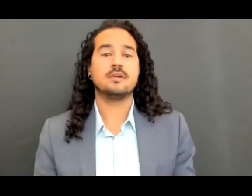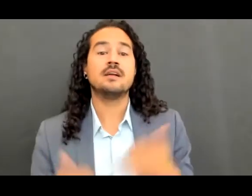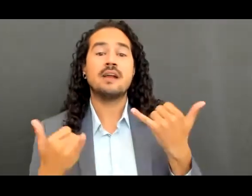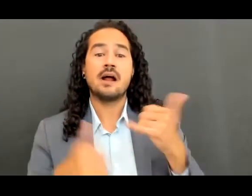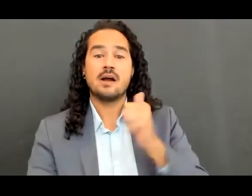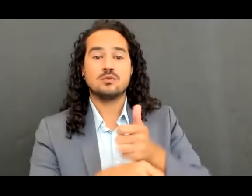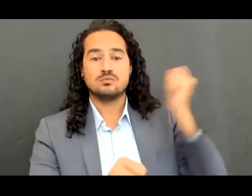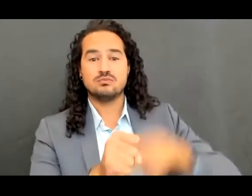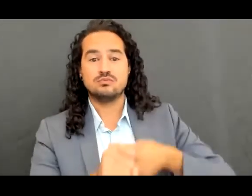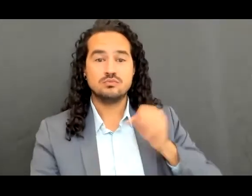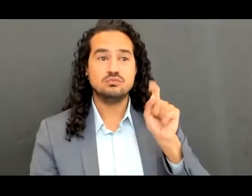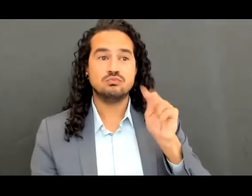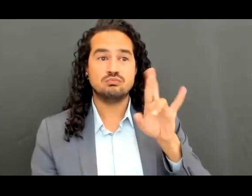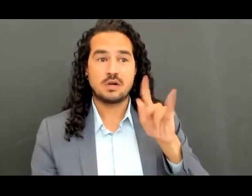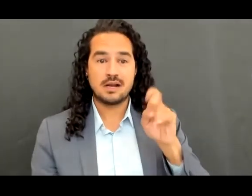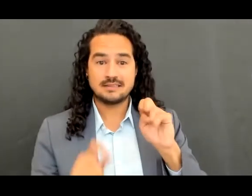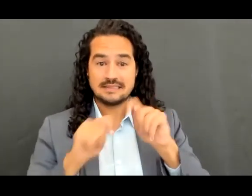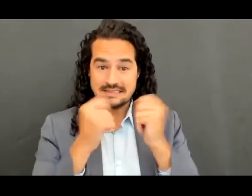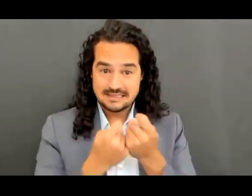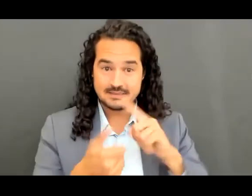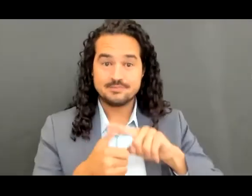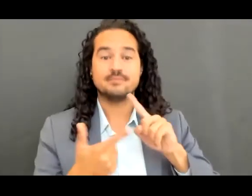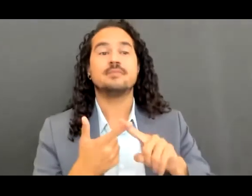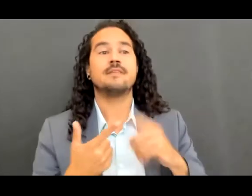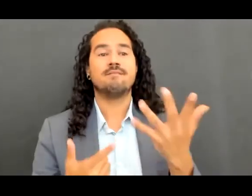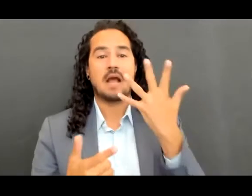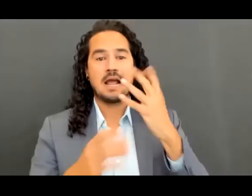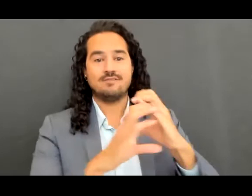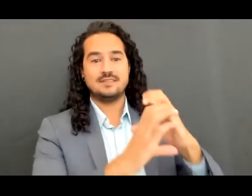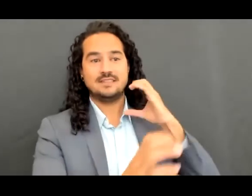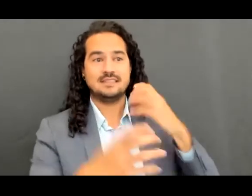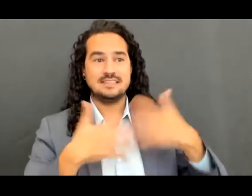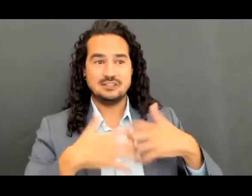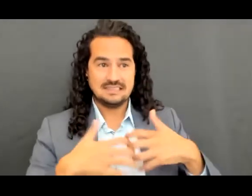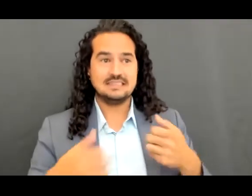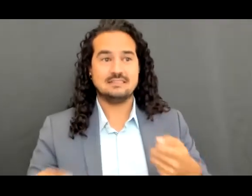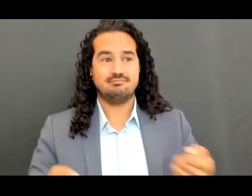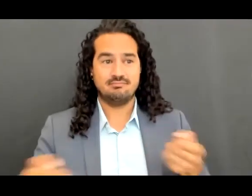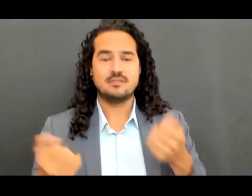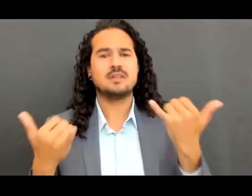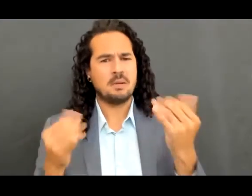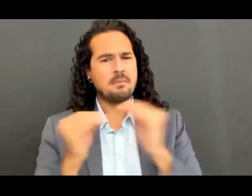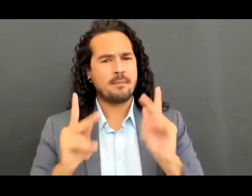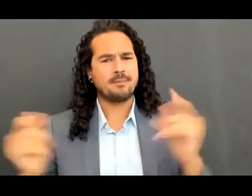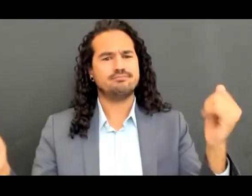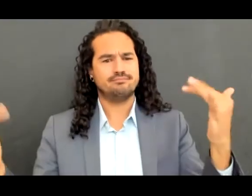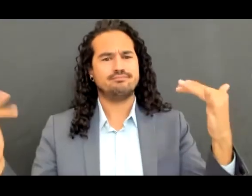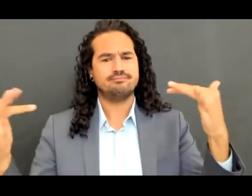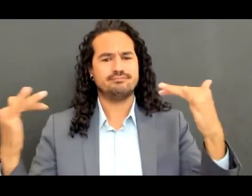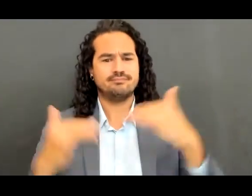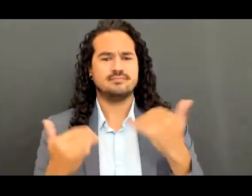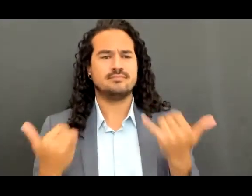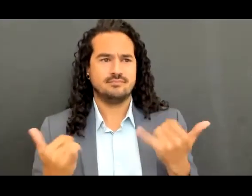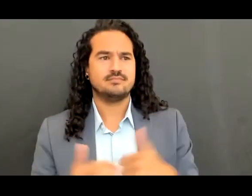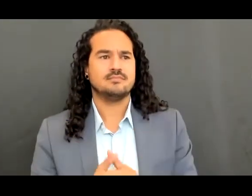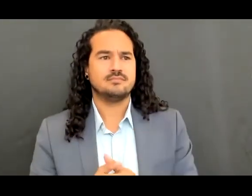personas más entrando el día de hoy. O sea que sí, estamos teniendo más personal operativo.